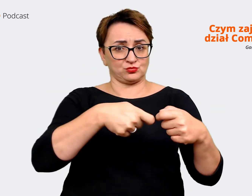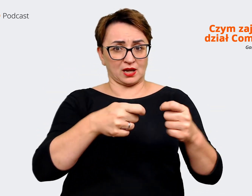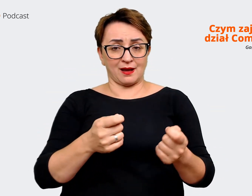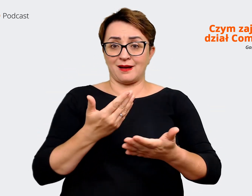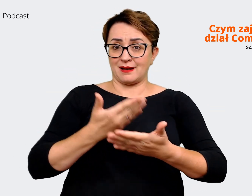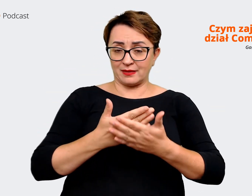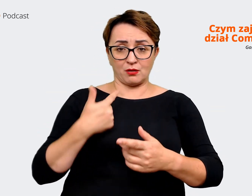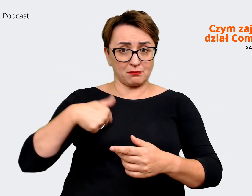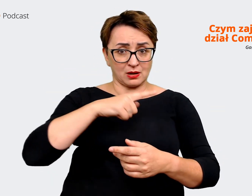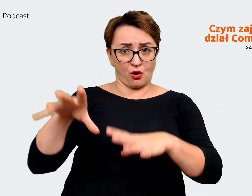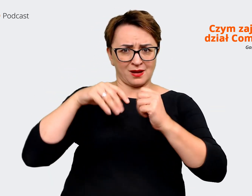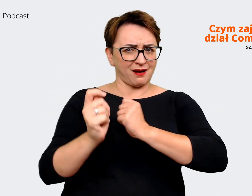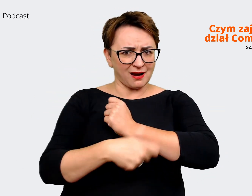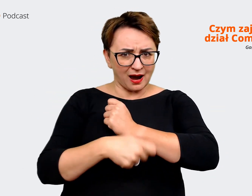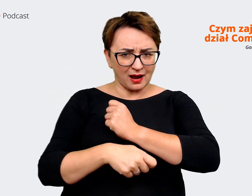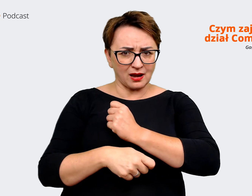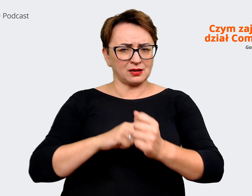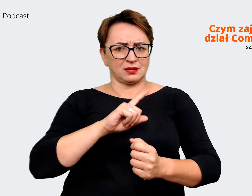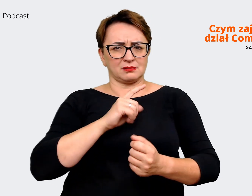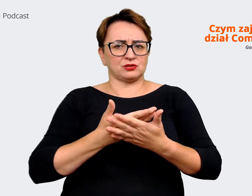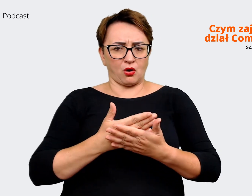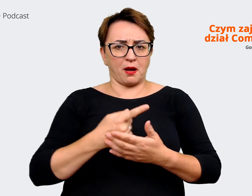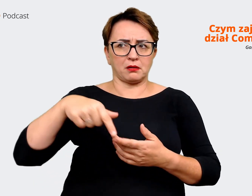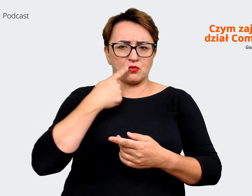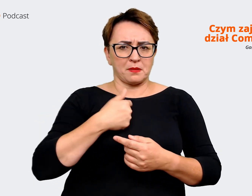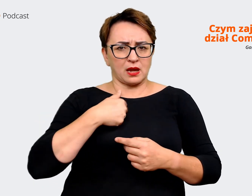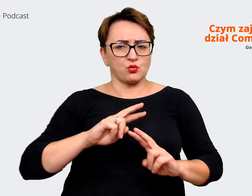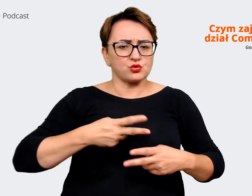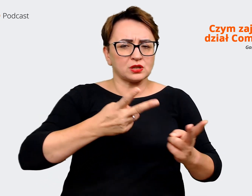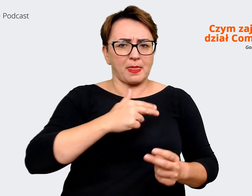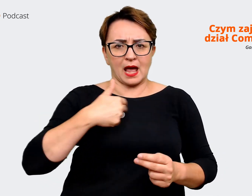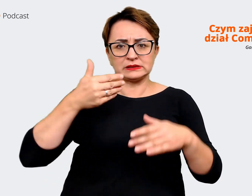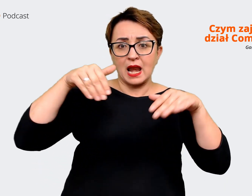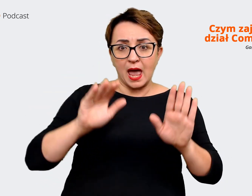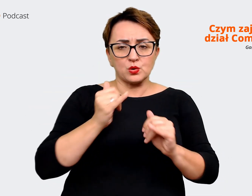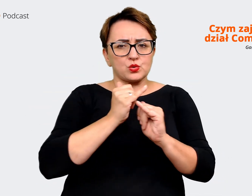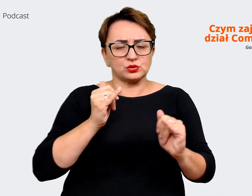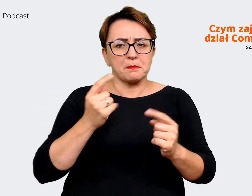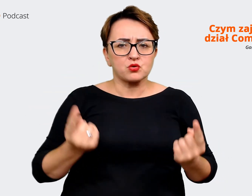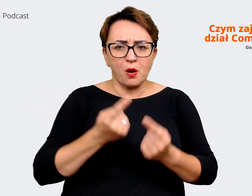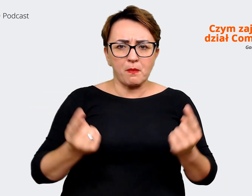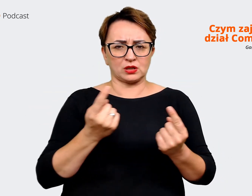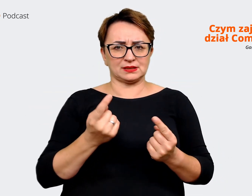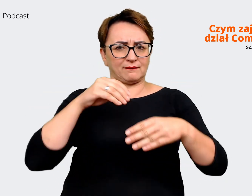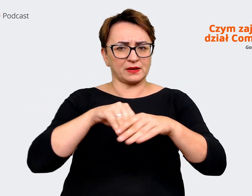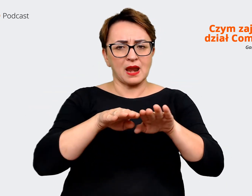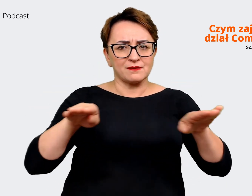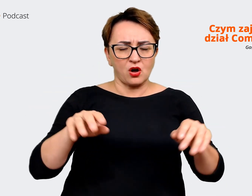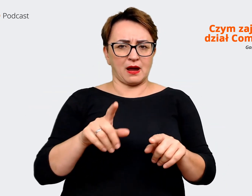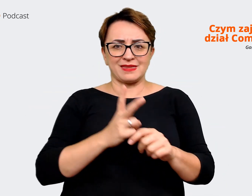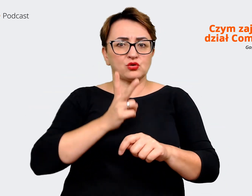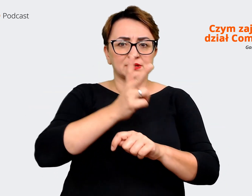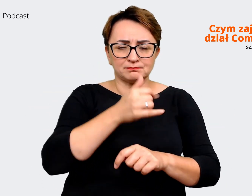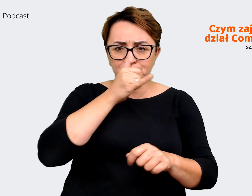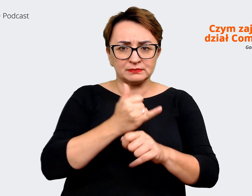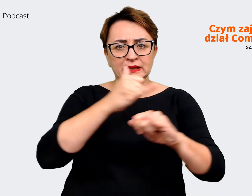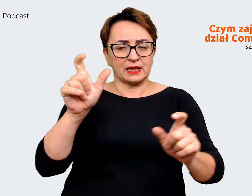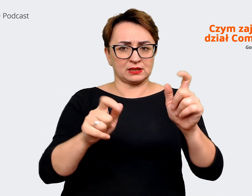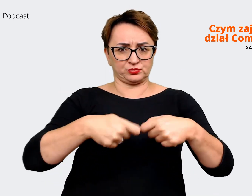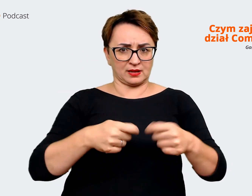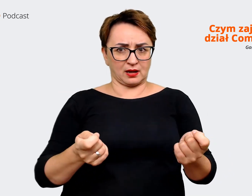oni oferują właśnie atrakcyjne produkty w atrakcyjnych cenach, często sprzedając je po kosztach, po to, żeby przyciągnąć kupujących, żeby oni kupowali